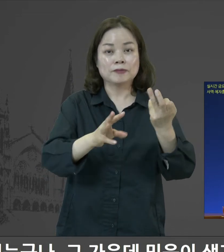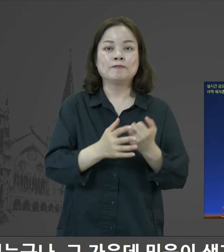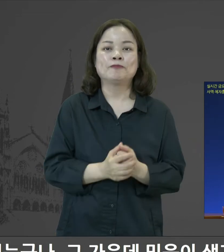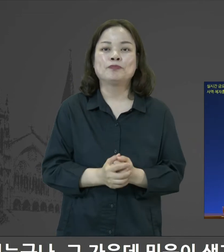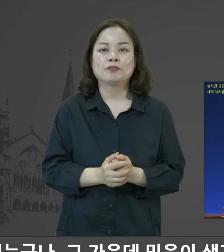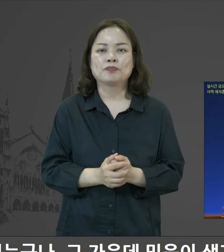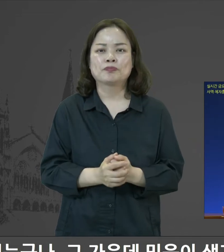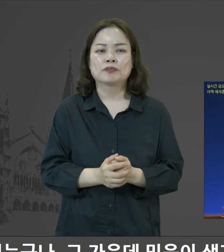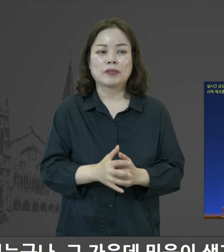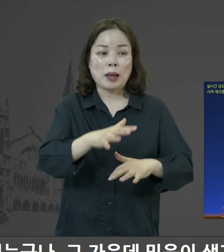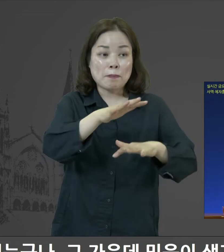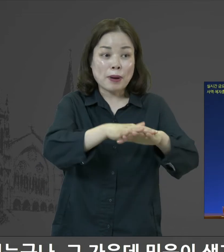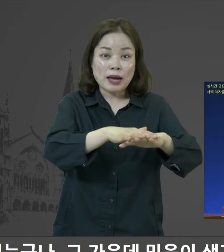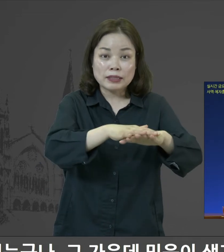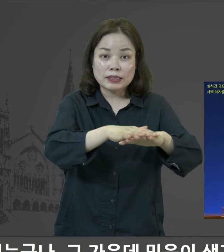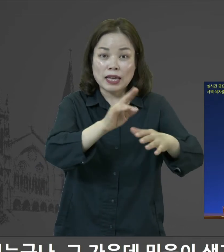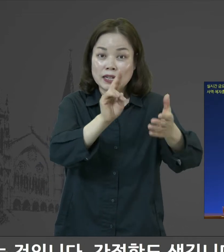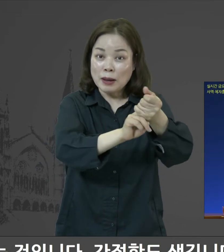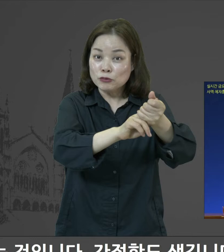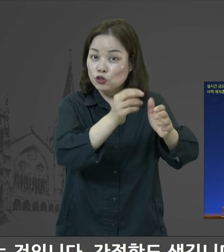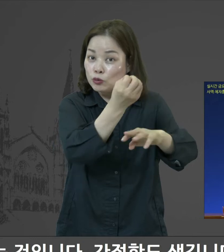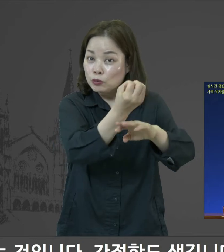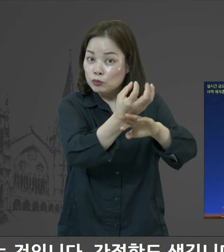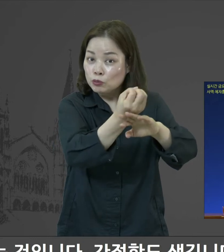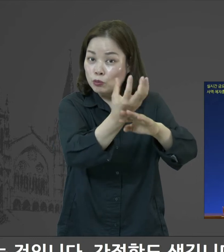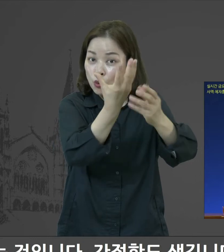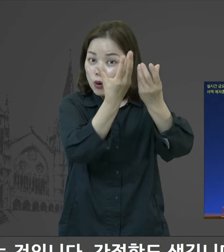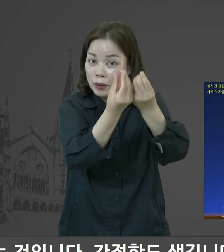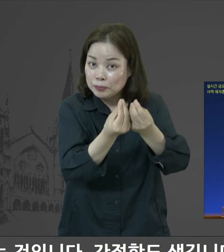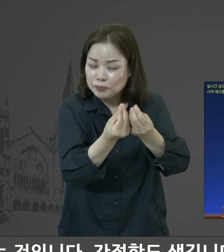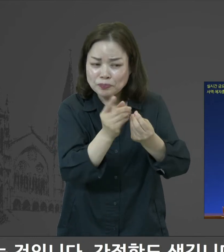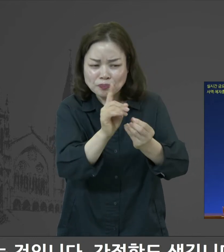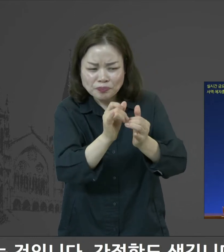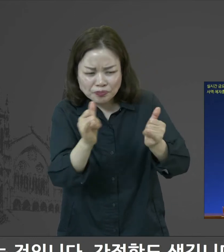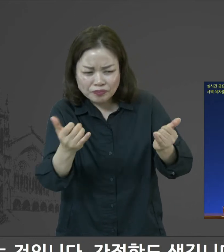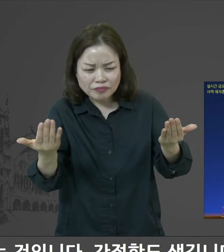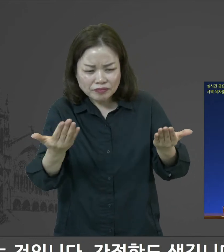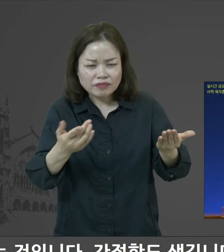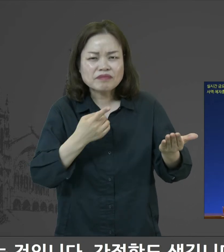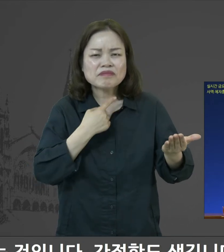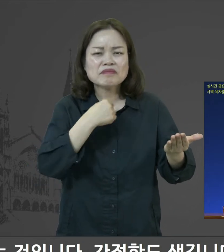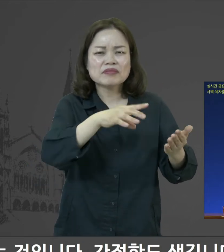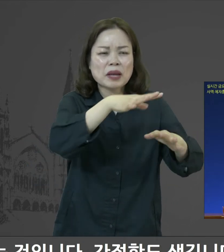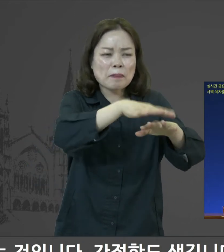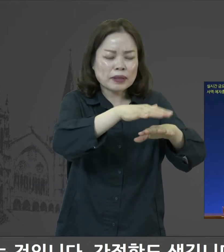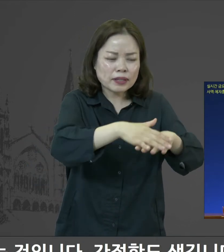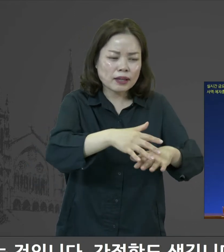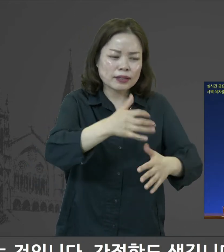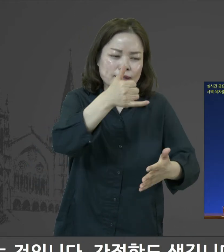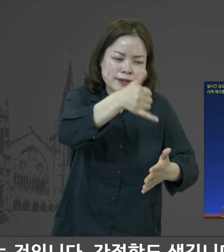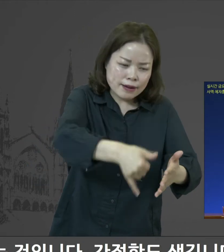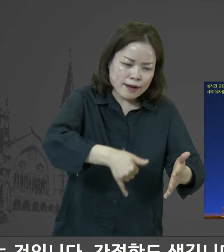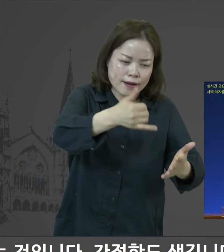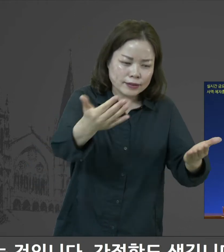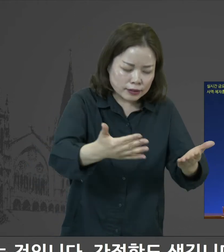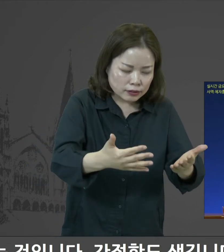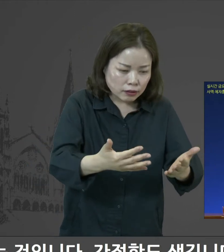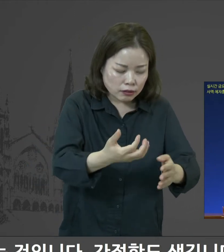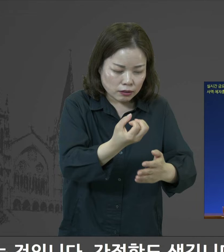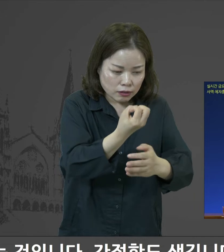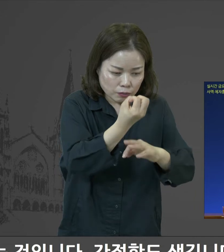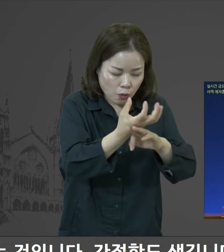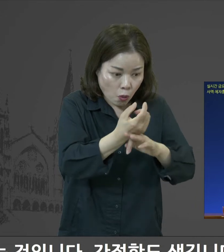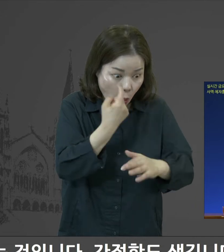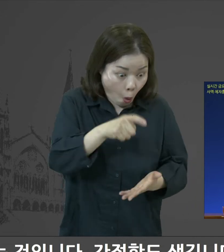됩니다. 밭에 감추인 보화 비유가 나오죠. 어떤 사람이 늘 일하던 밭에서 일하다가 이 보화를 발견했습니다.